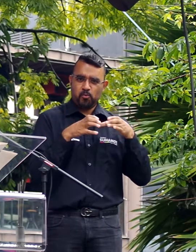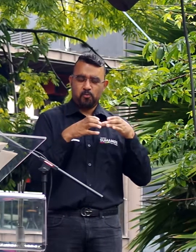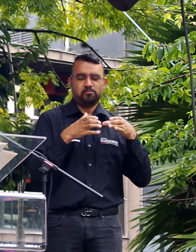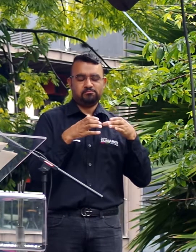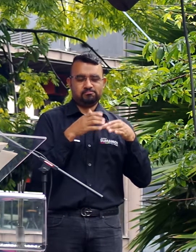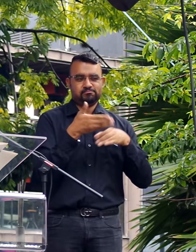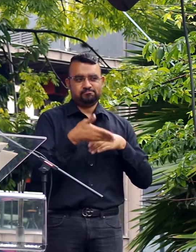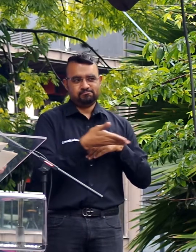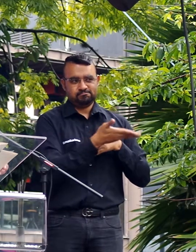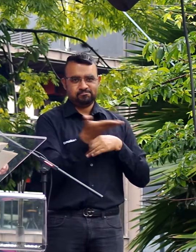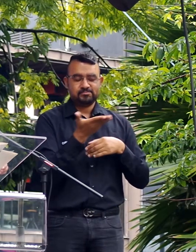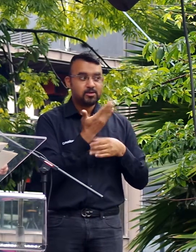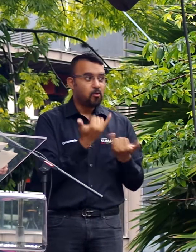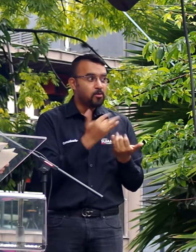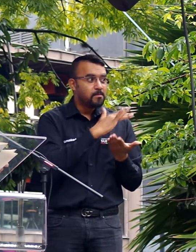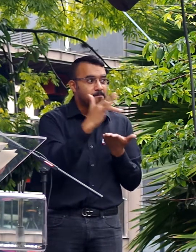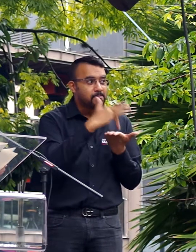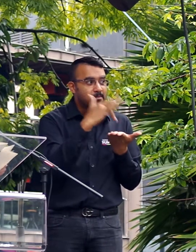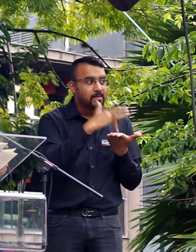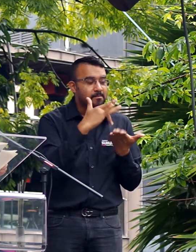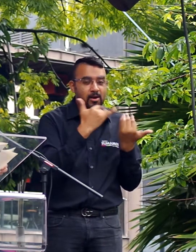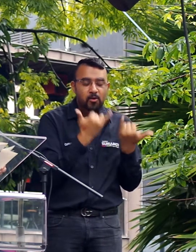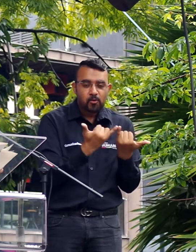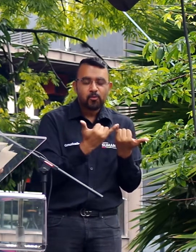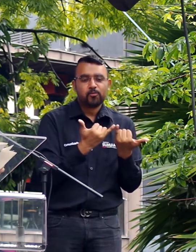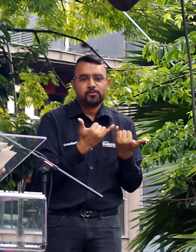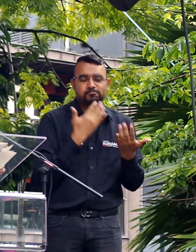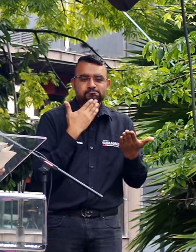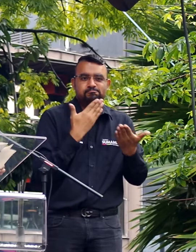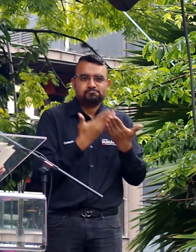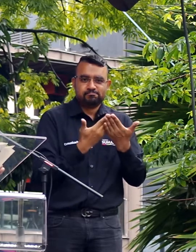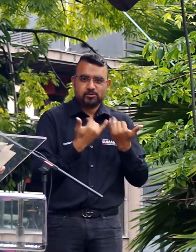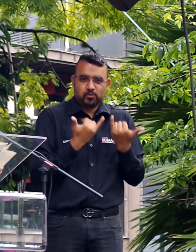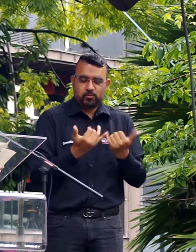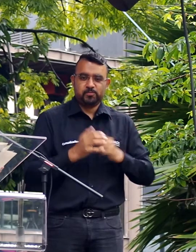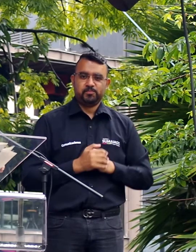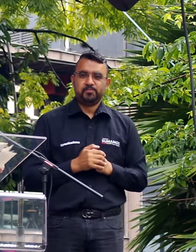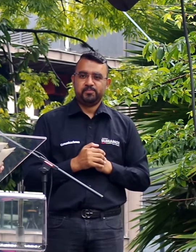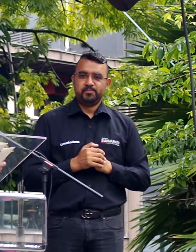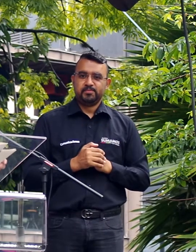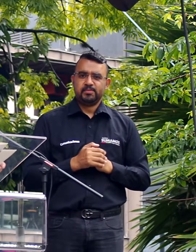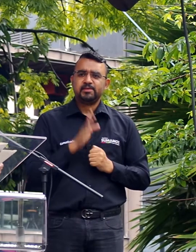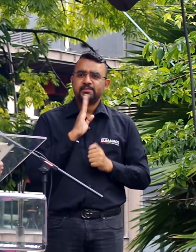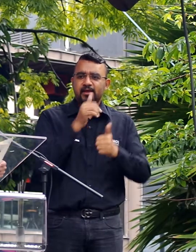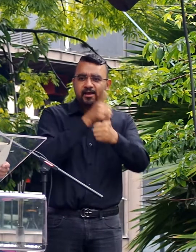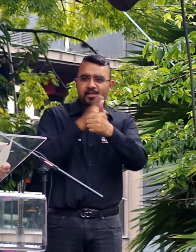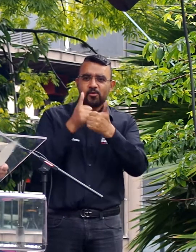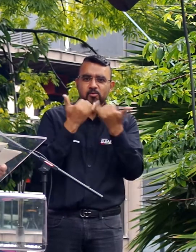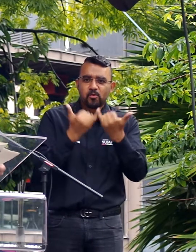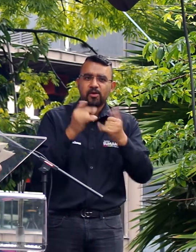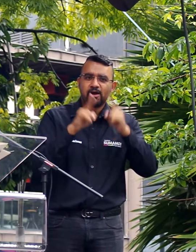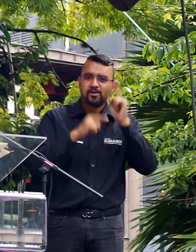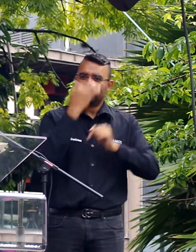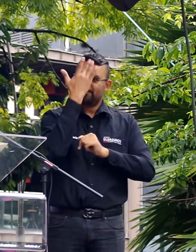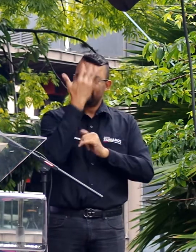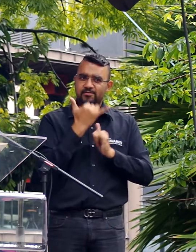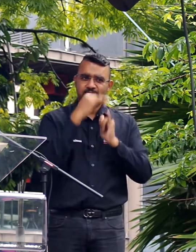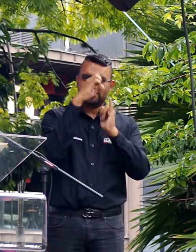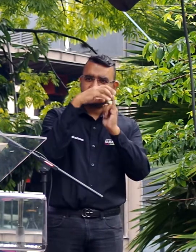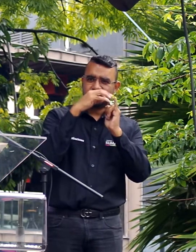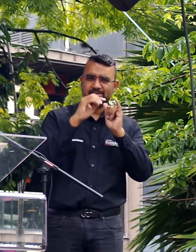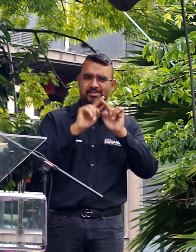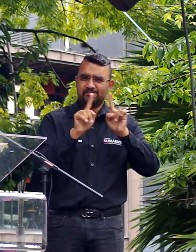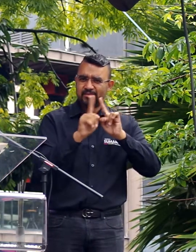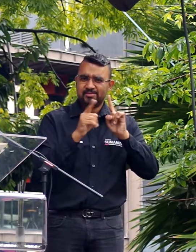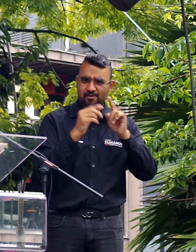a todos los integrantes de la banda por estar hoy acá con nosotros y a todas las personas que nos ven a través de las diferentes